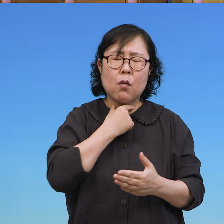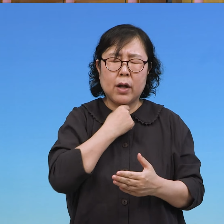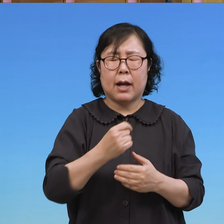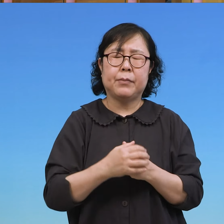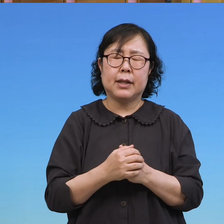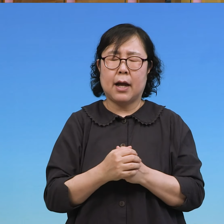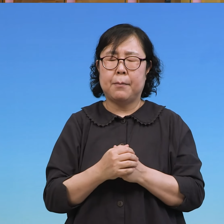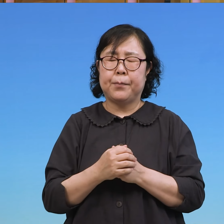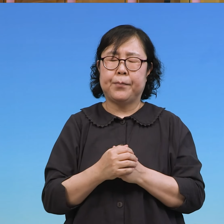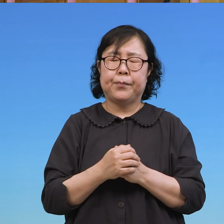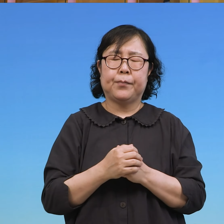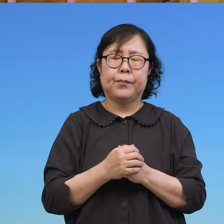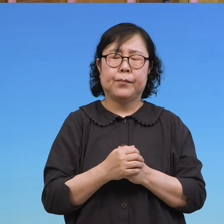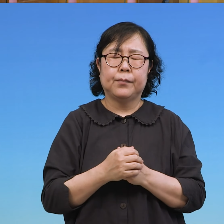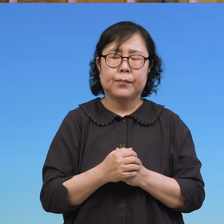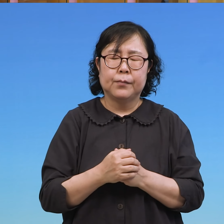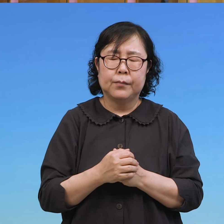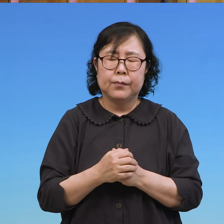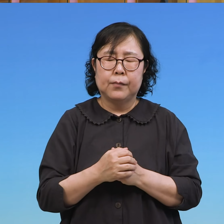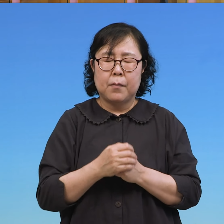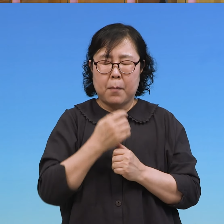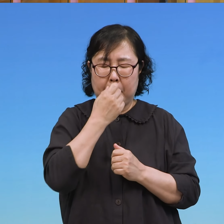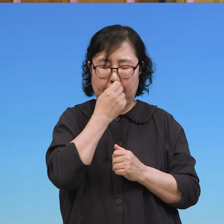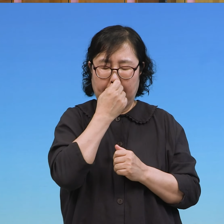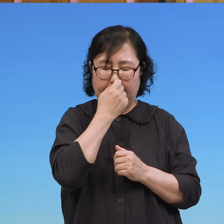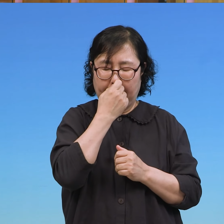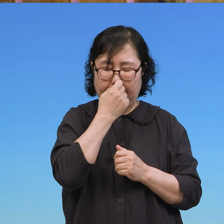미소가 번지기를 원합니다.